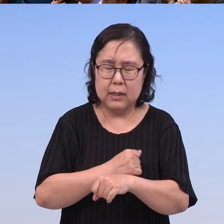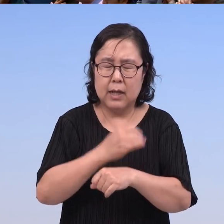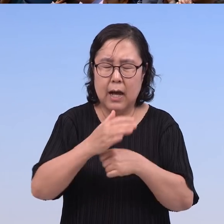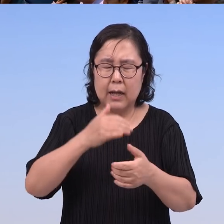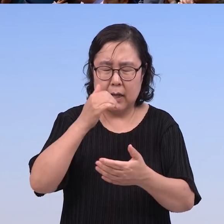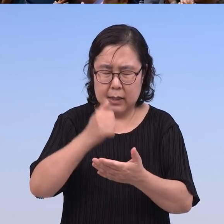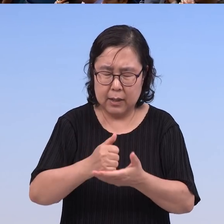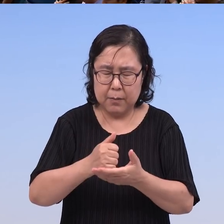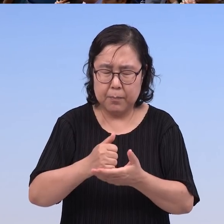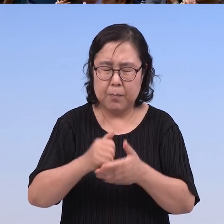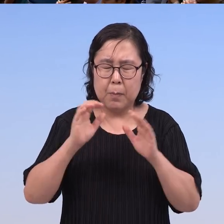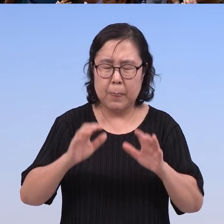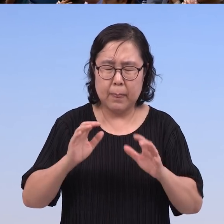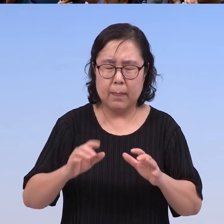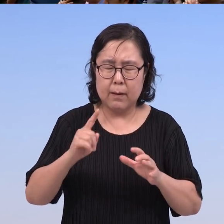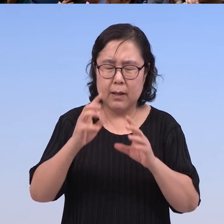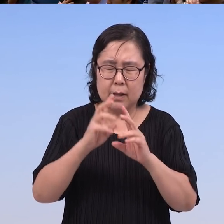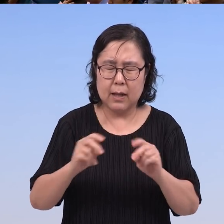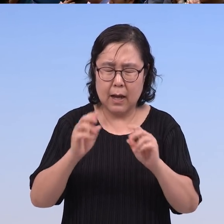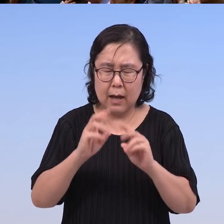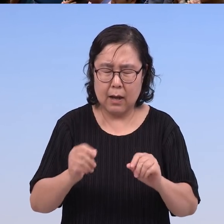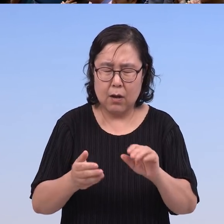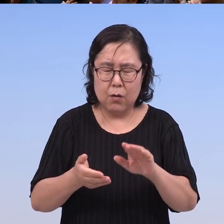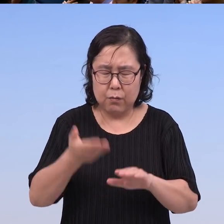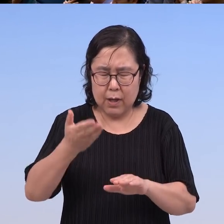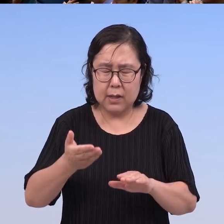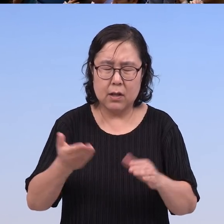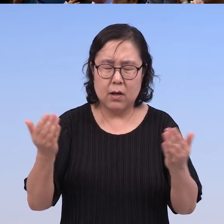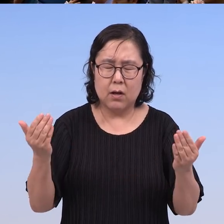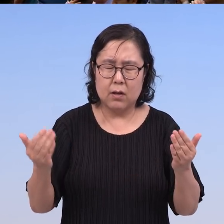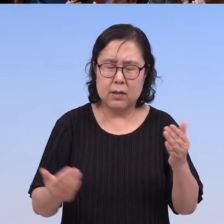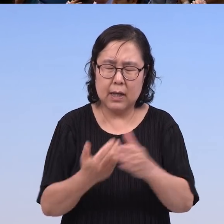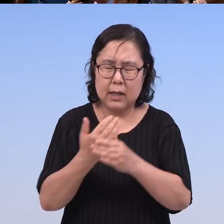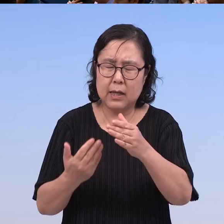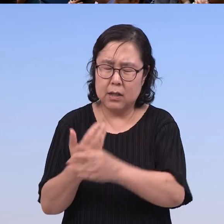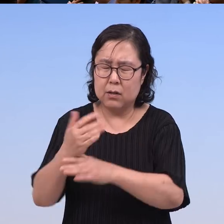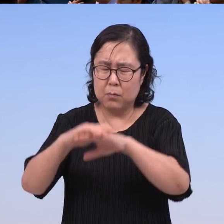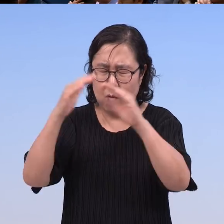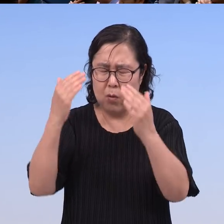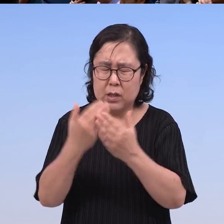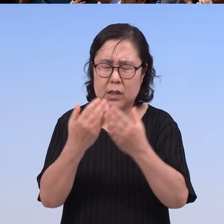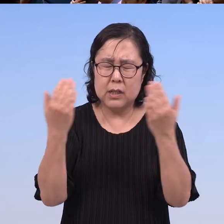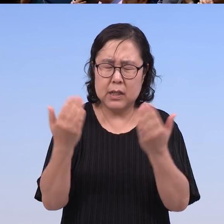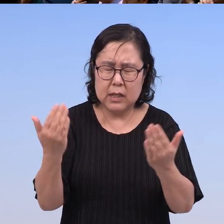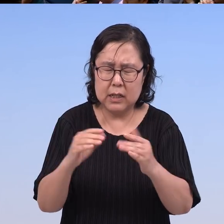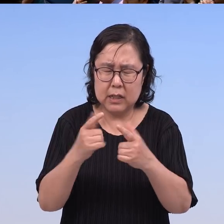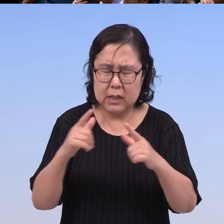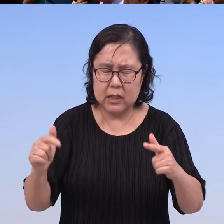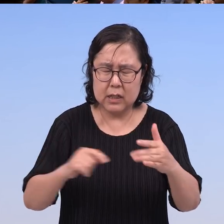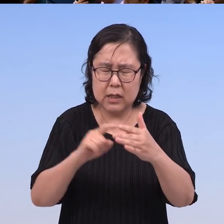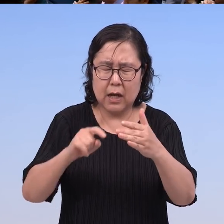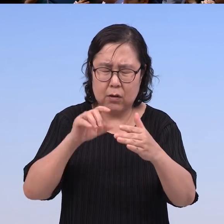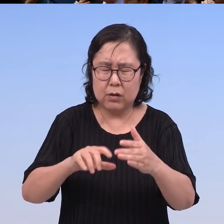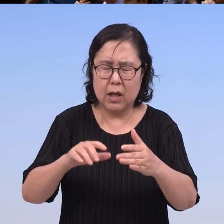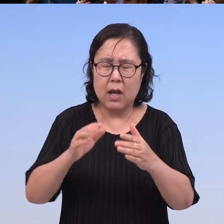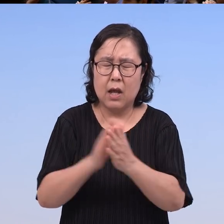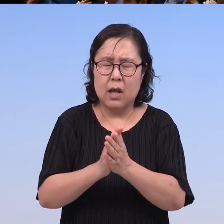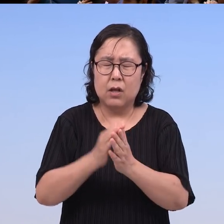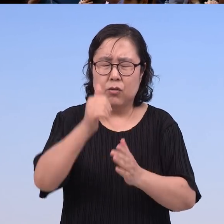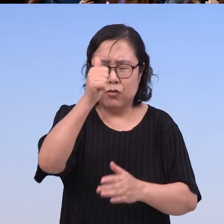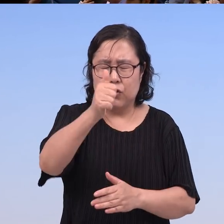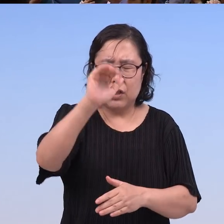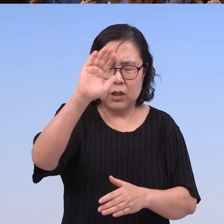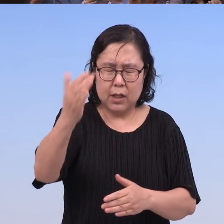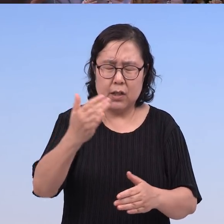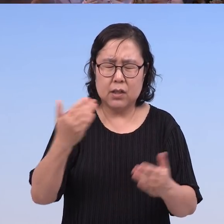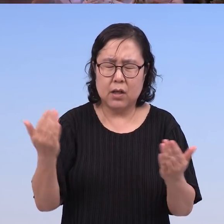오늘도 아버지 이 땅에서 일어나고 있는 수많은 일들 가운데 주권자가 되어 일하시는 그 하나님,